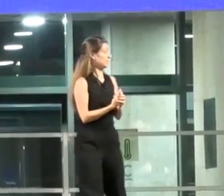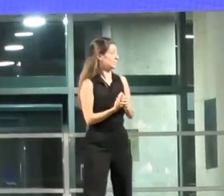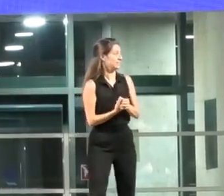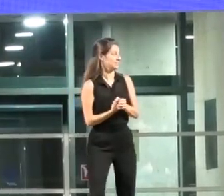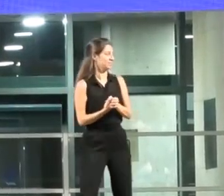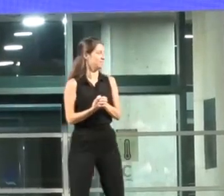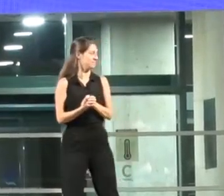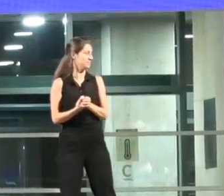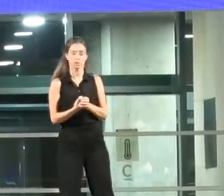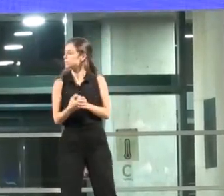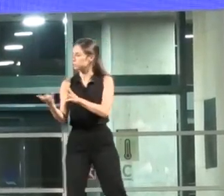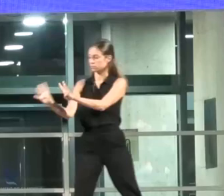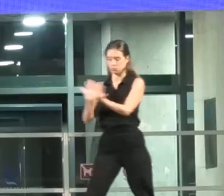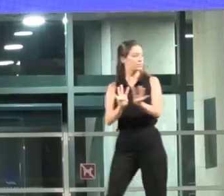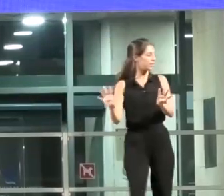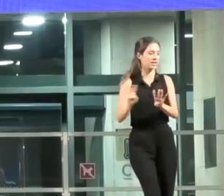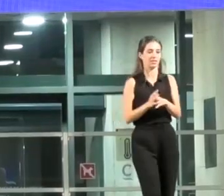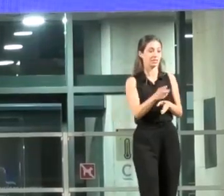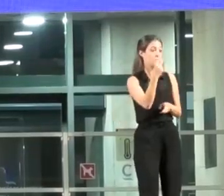Josep Maria, ets tu.